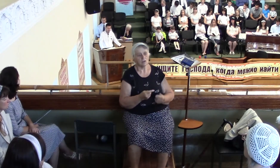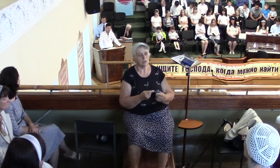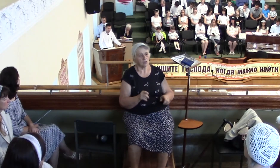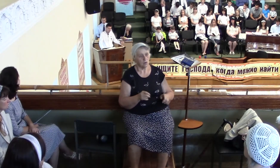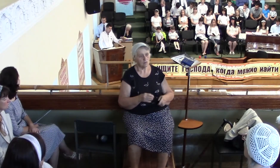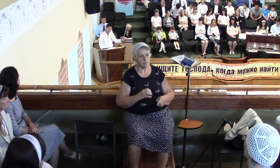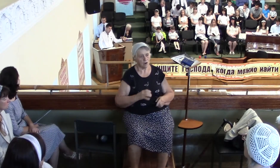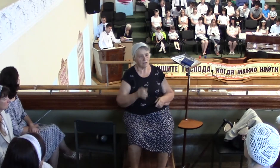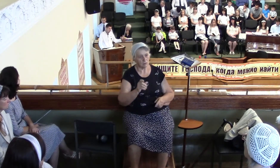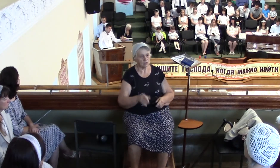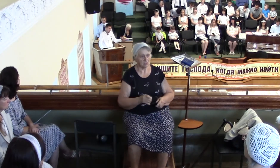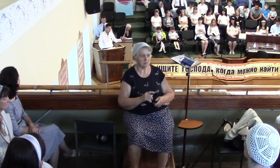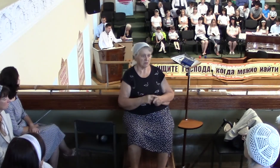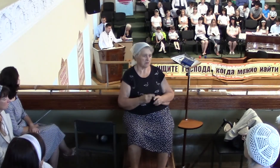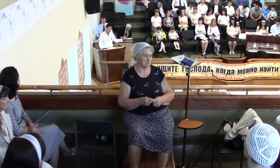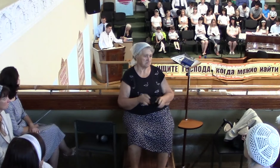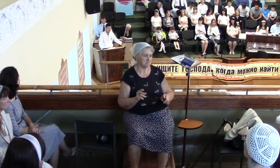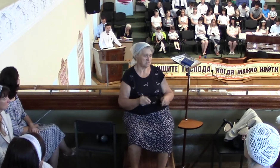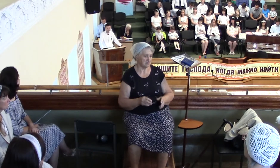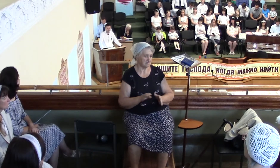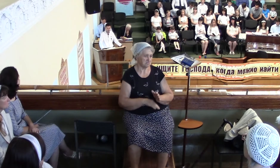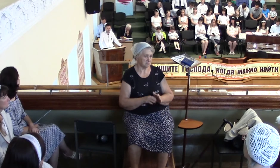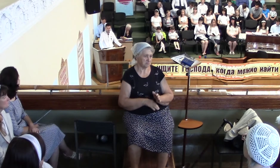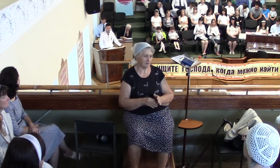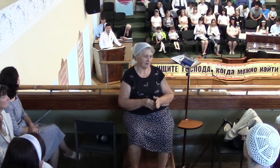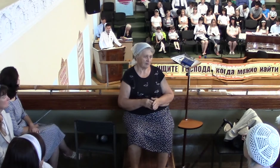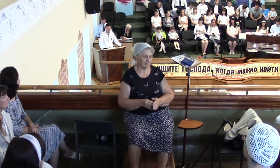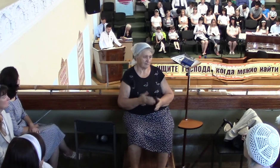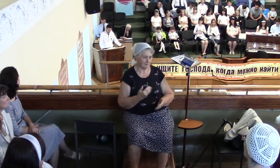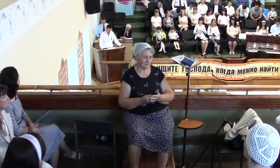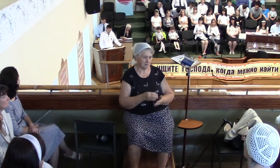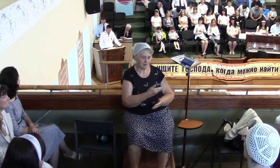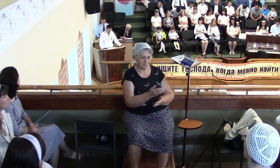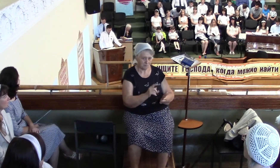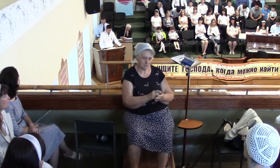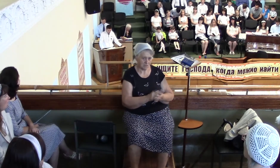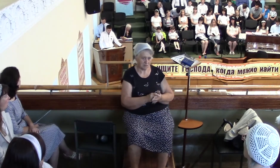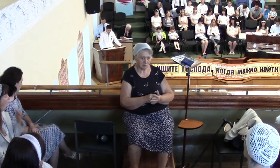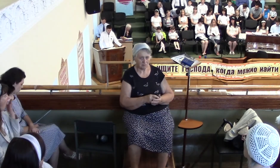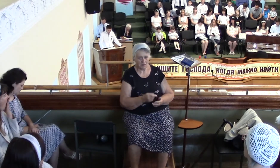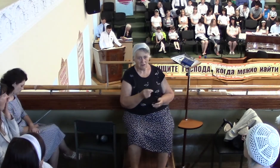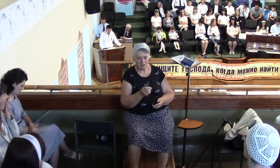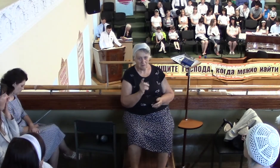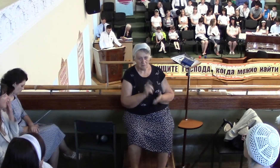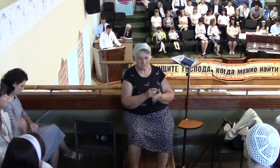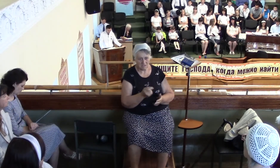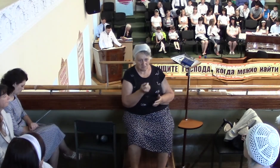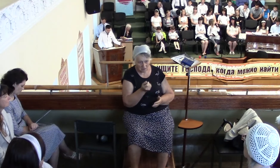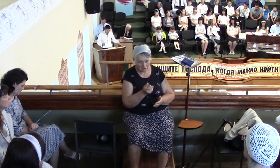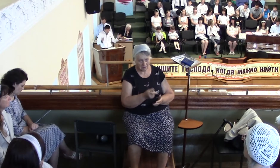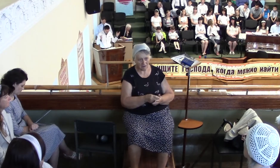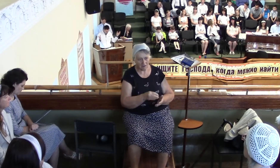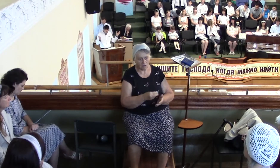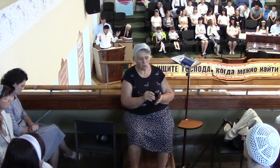богатому человеку это не составляет вообще никакой проблемы заплатить этих денег. А теперь давайте подумаем, Бог,